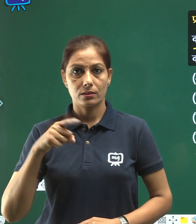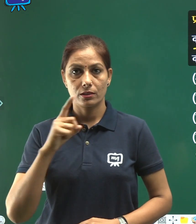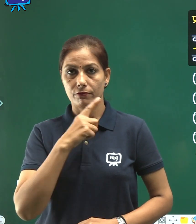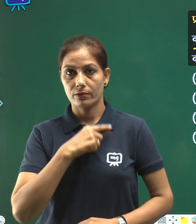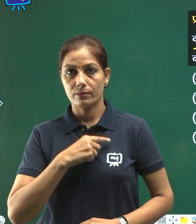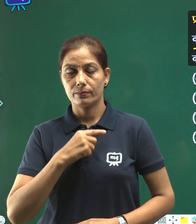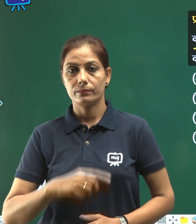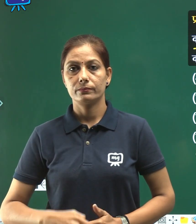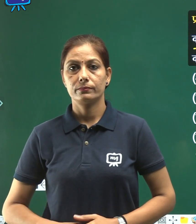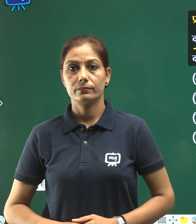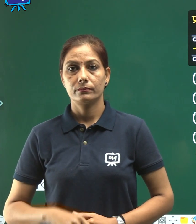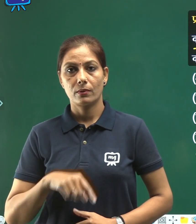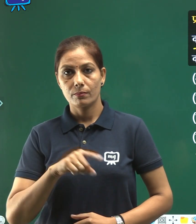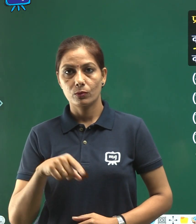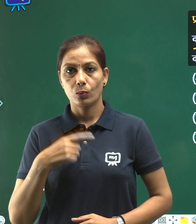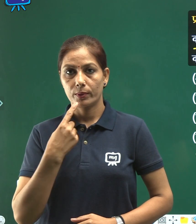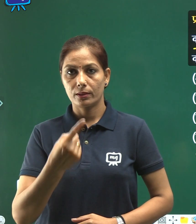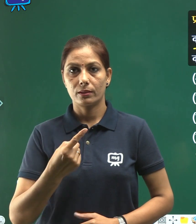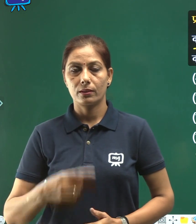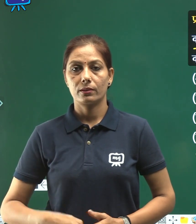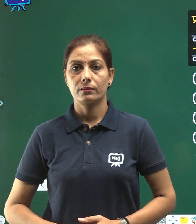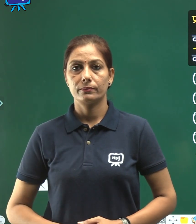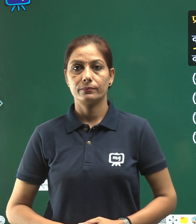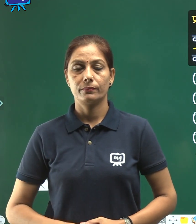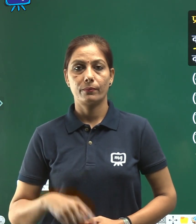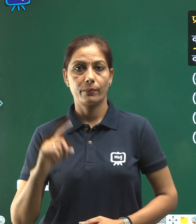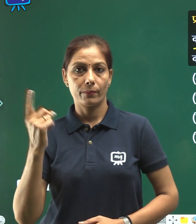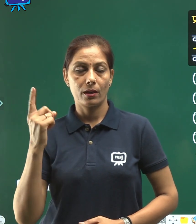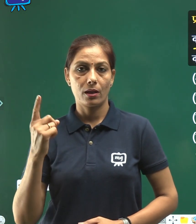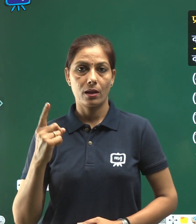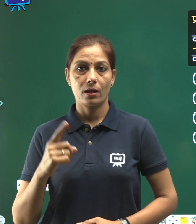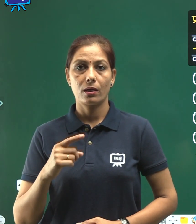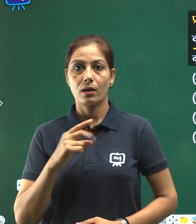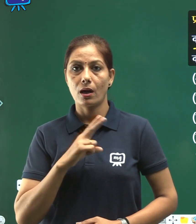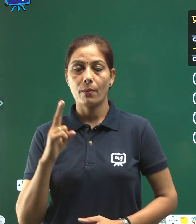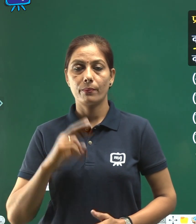विकल्प आपको बताना है। पहला चक्रव्यूह है,